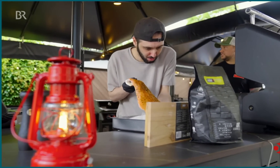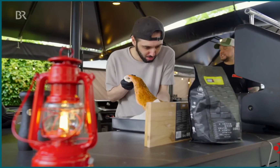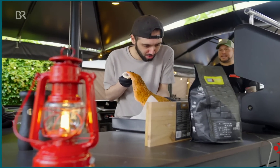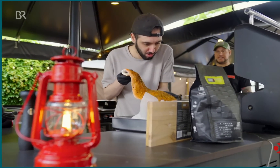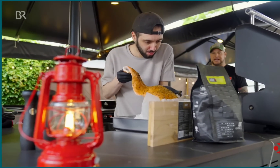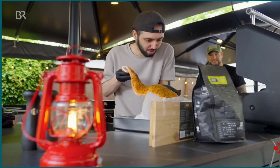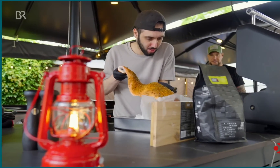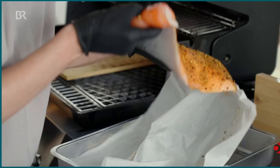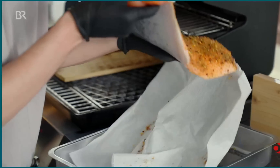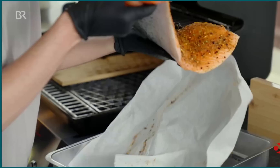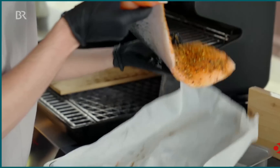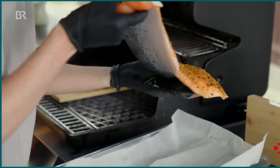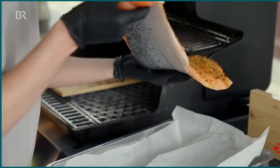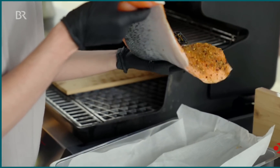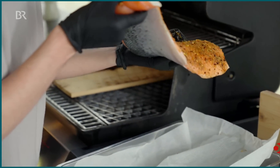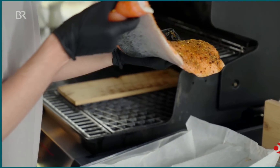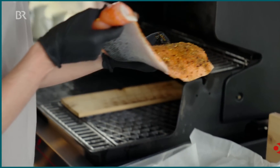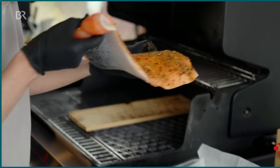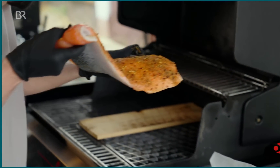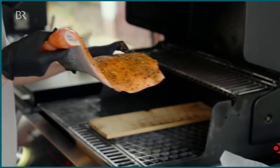ist der Grill heiß. Ja.